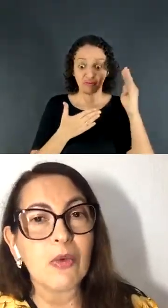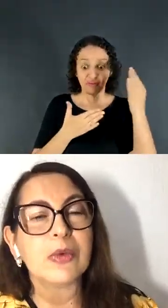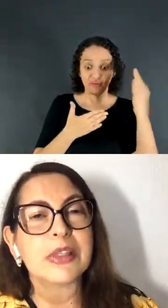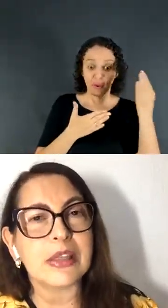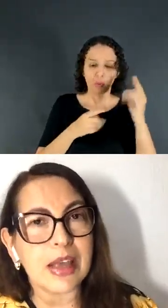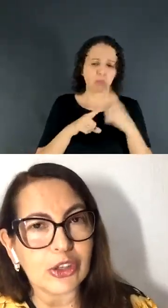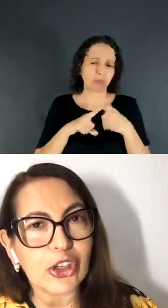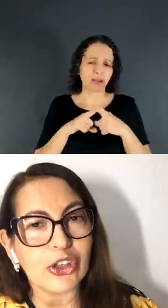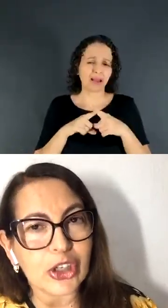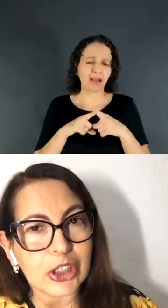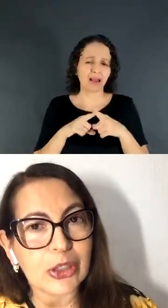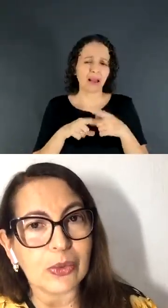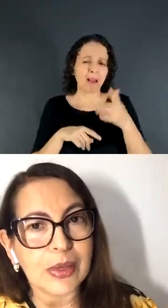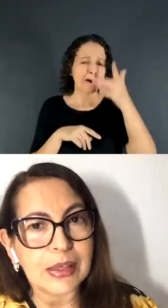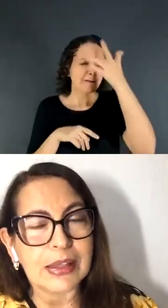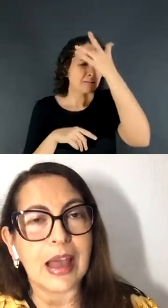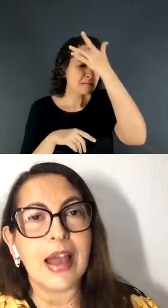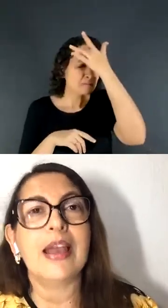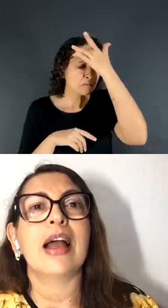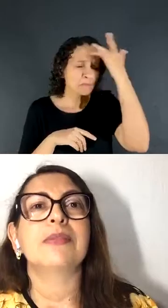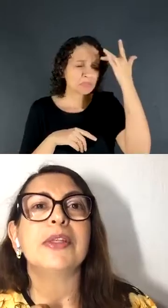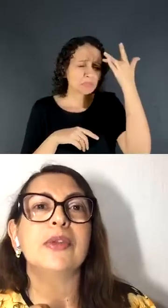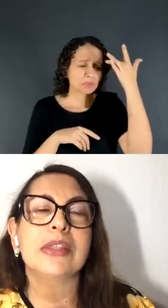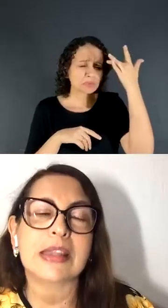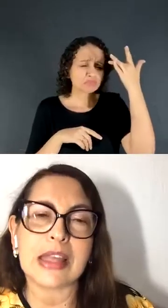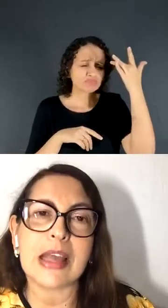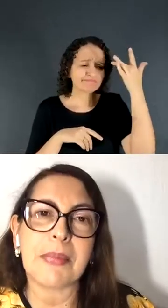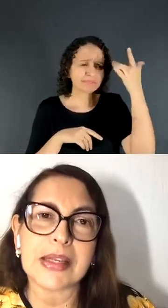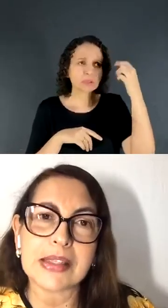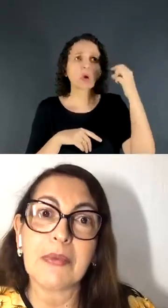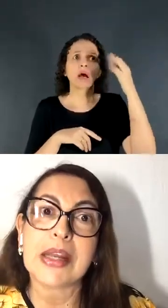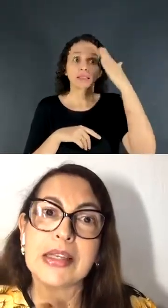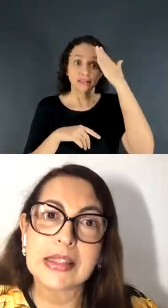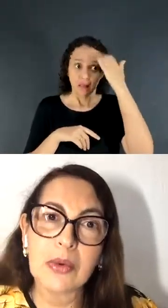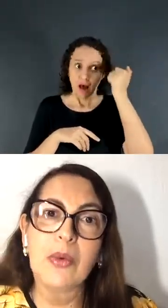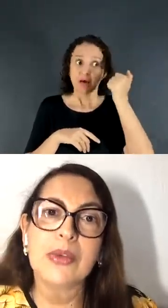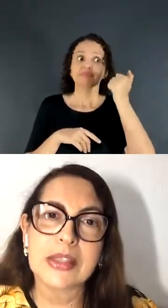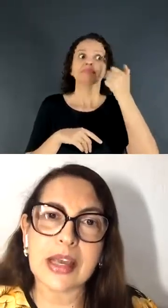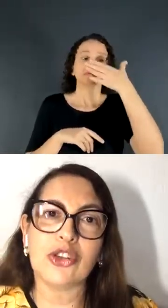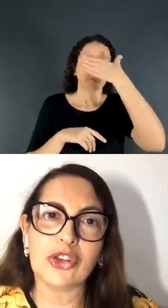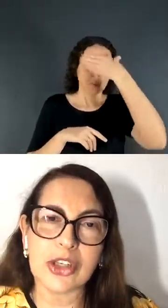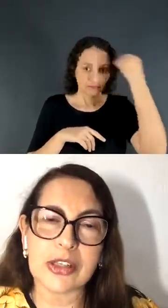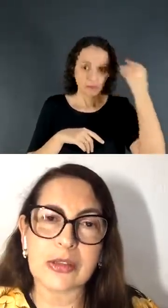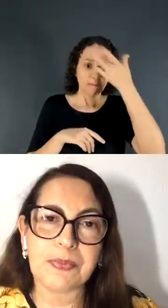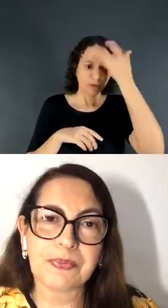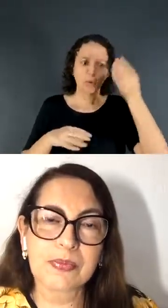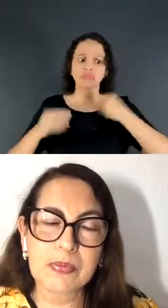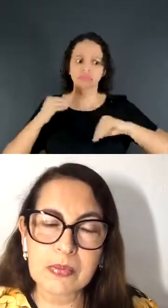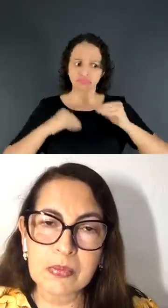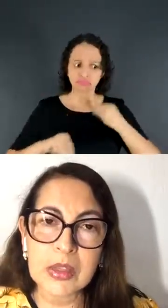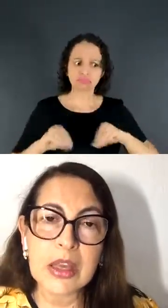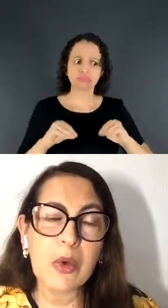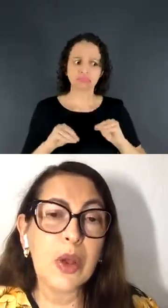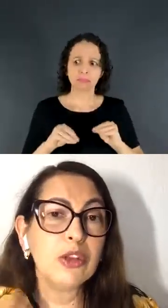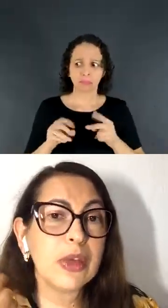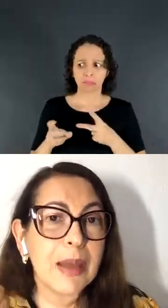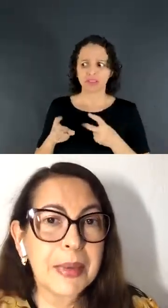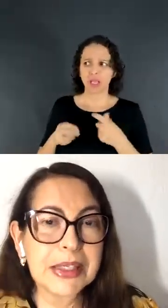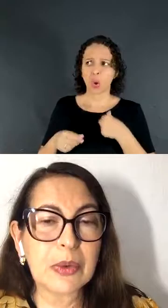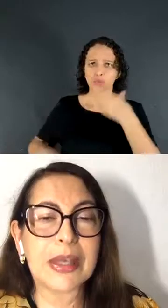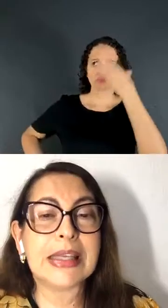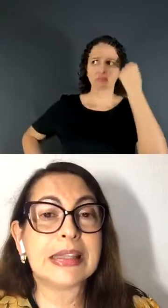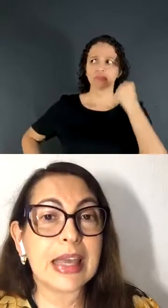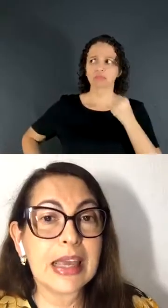elas são conscientes disso, tá? As pessoas que têm depressão, elas são conscientes disso. Enquanto